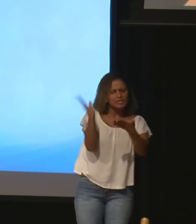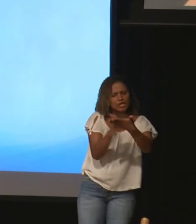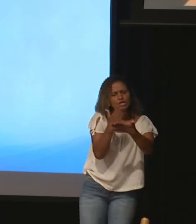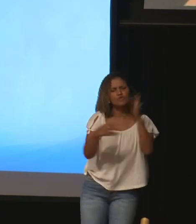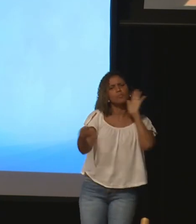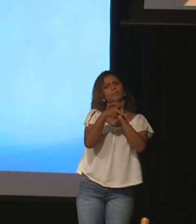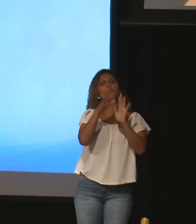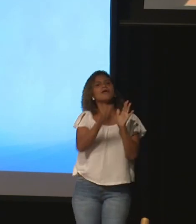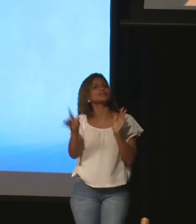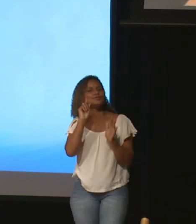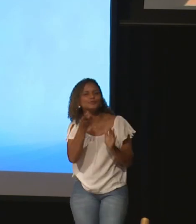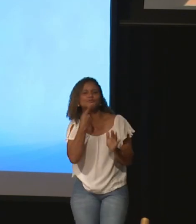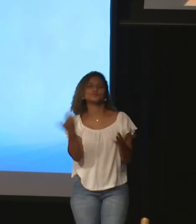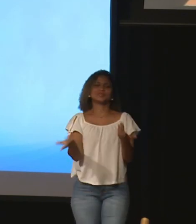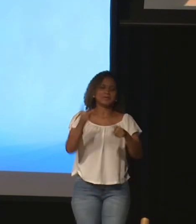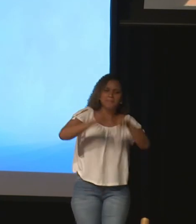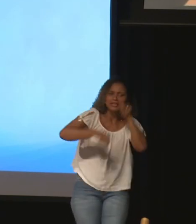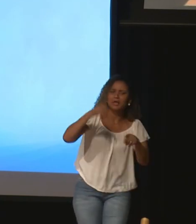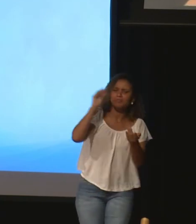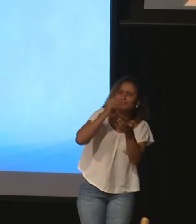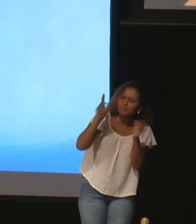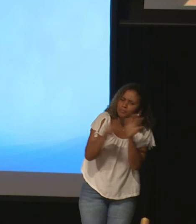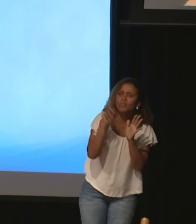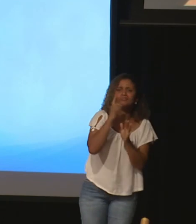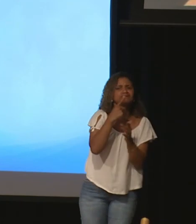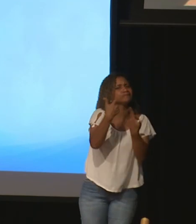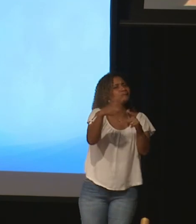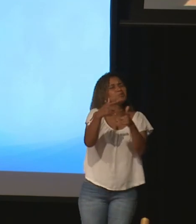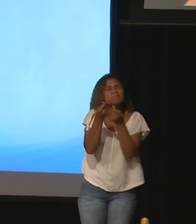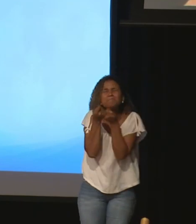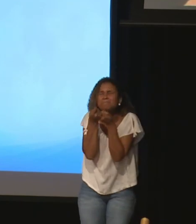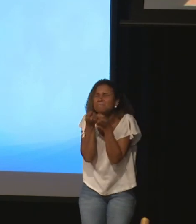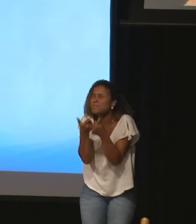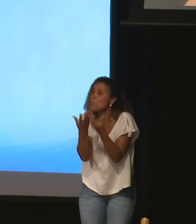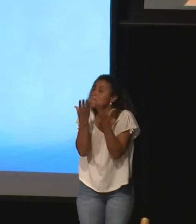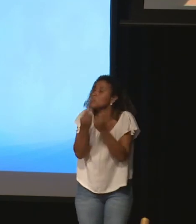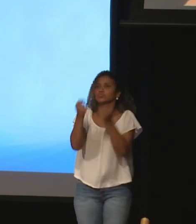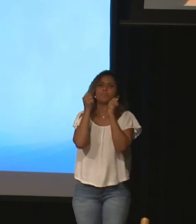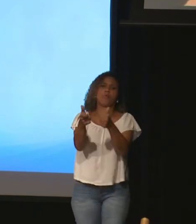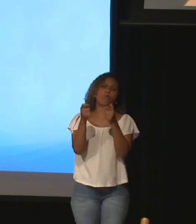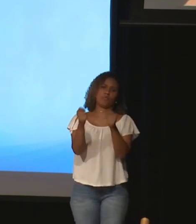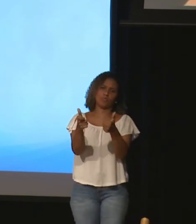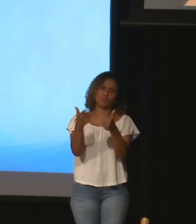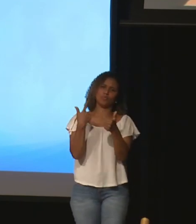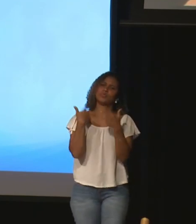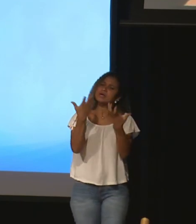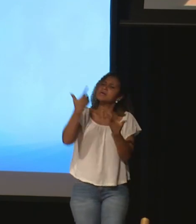muito material. Livros próprios para crianças surdas, materiais próprios para surdos, são poucos, são